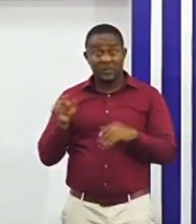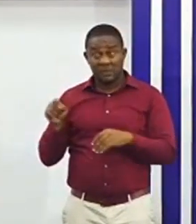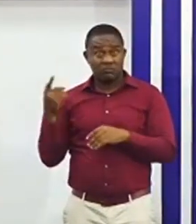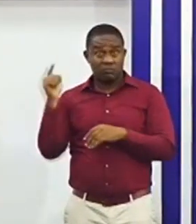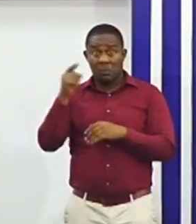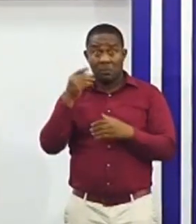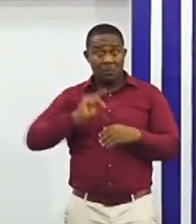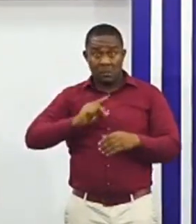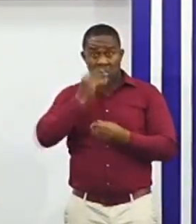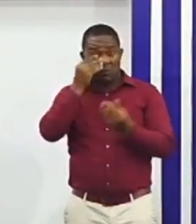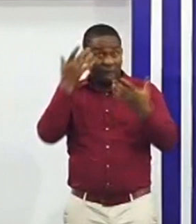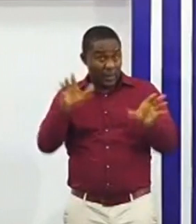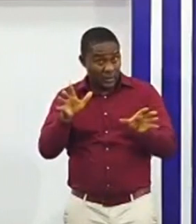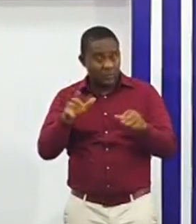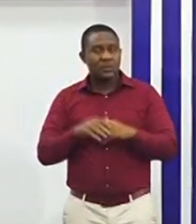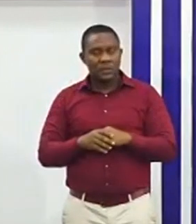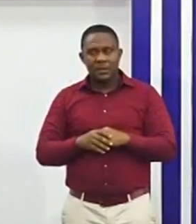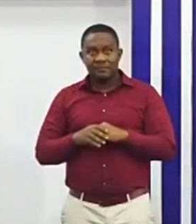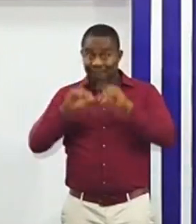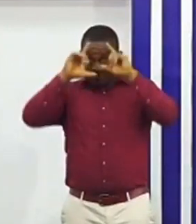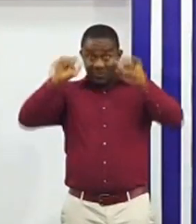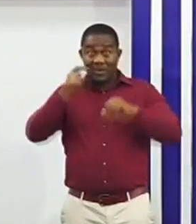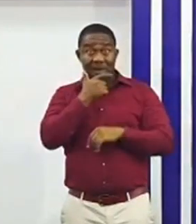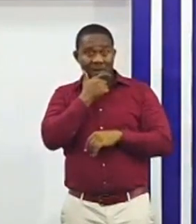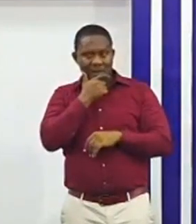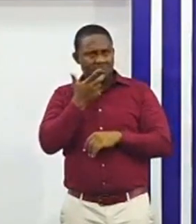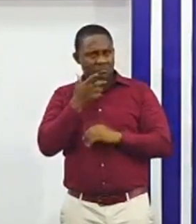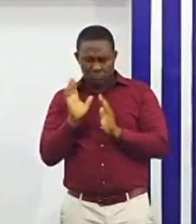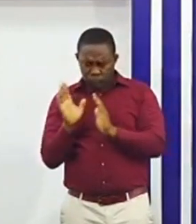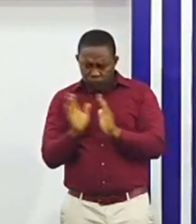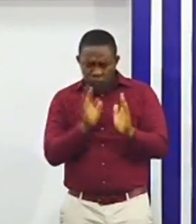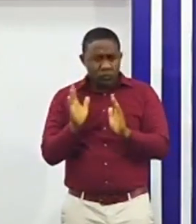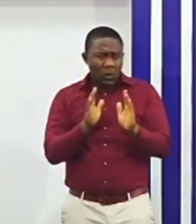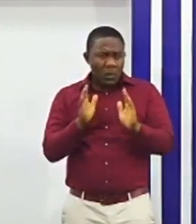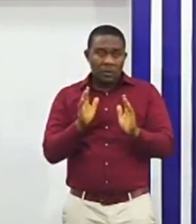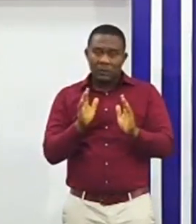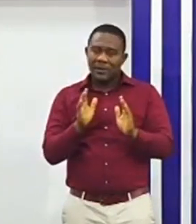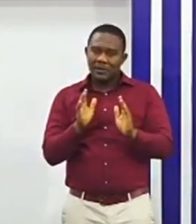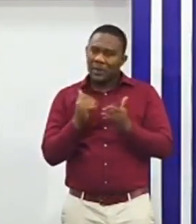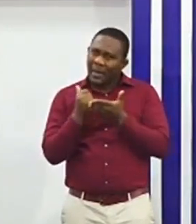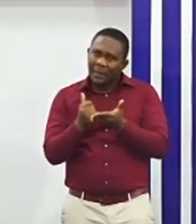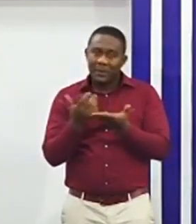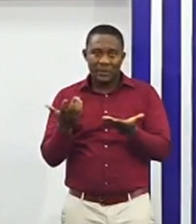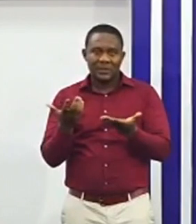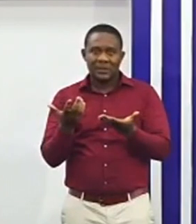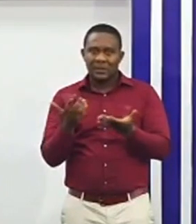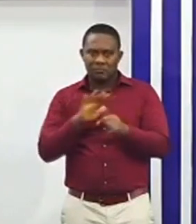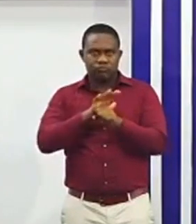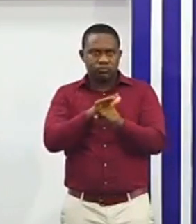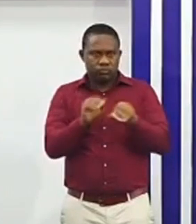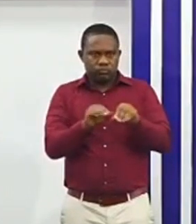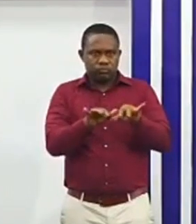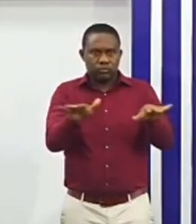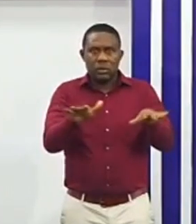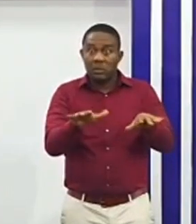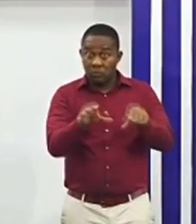tontonnimbɛrɛ bɛn nare lɛ ana sɛge uutu ka a teŋɛ nyɛ soŋnaa. A president ne a o kwambie a cabinet minister ne ale a